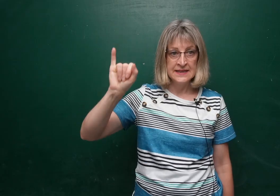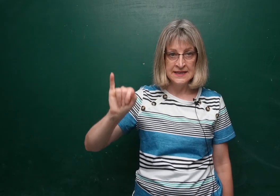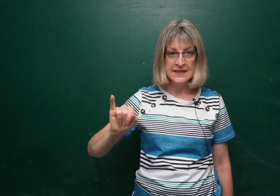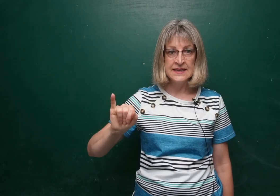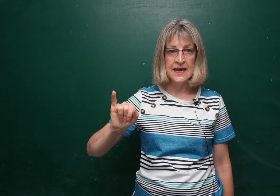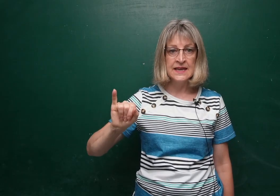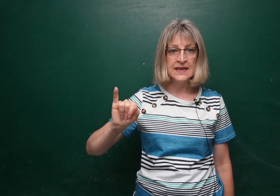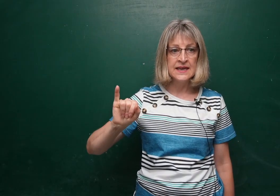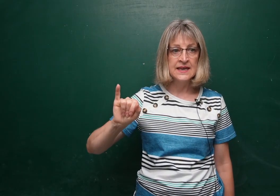Y,